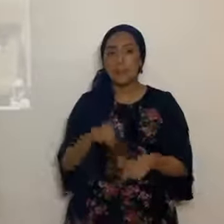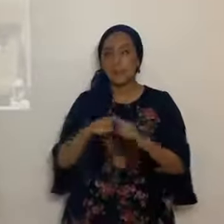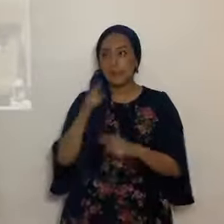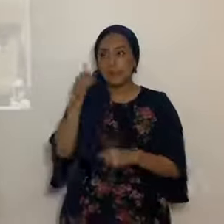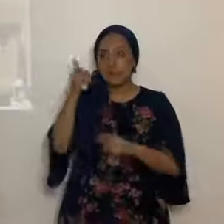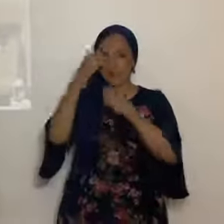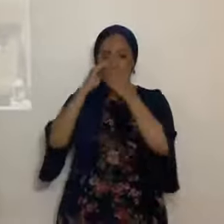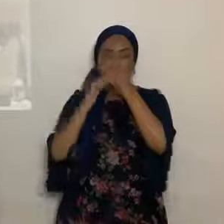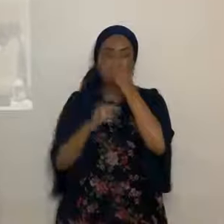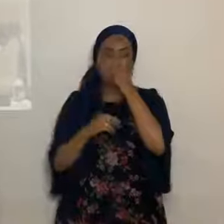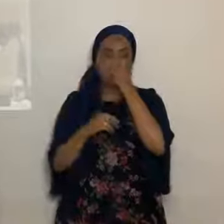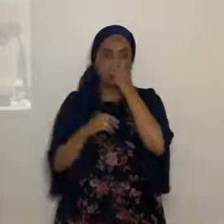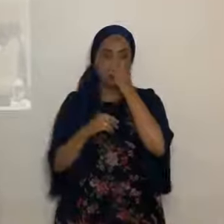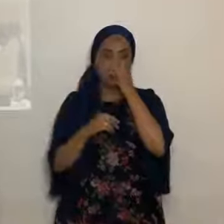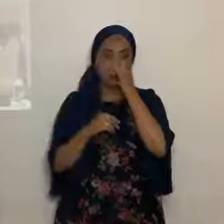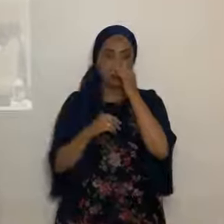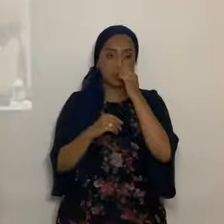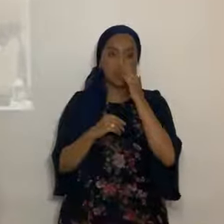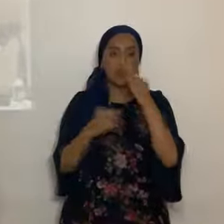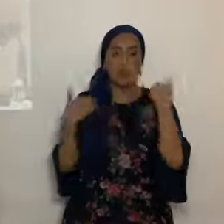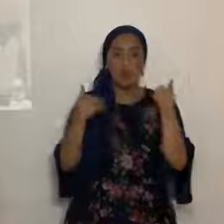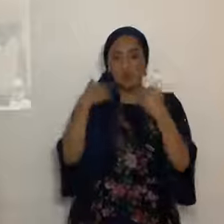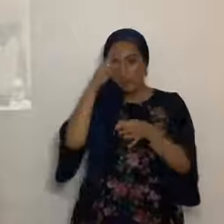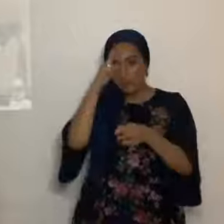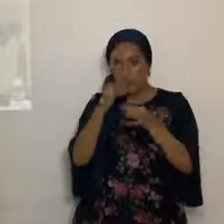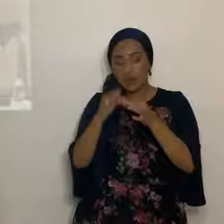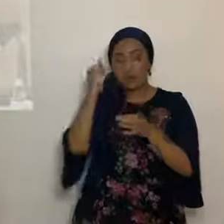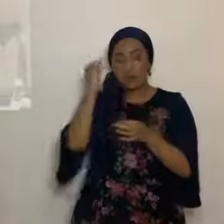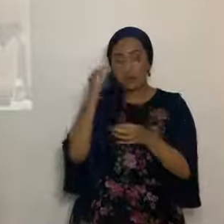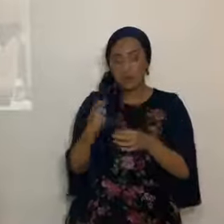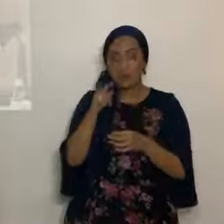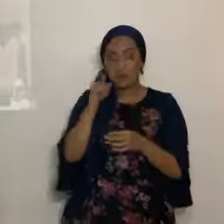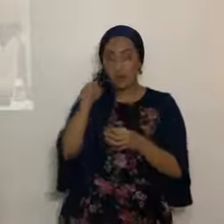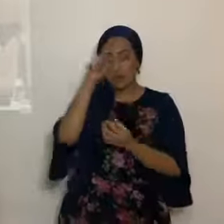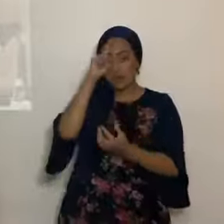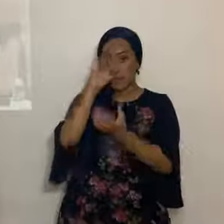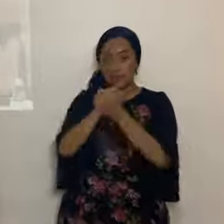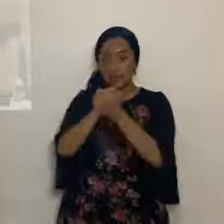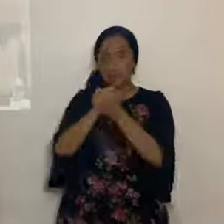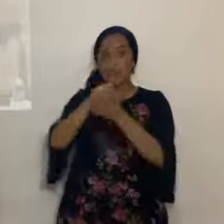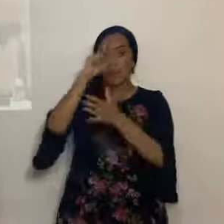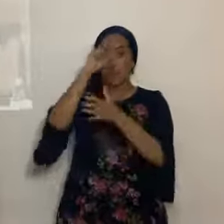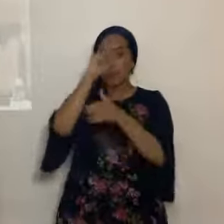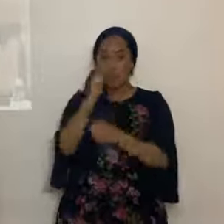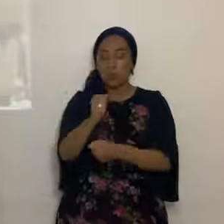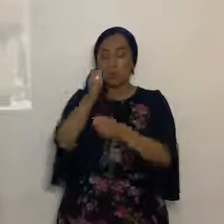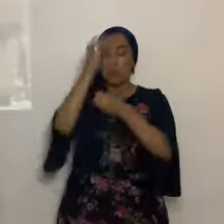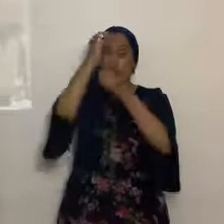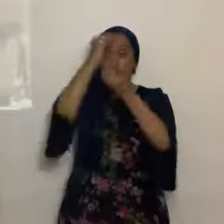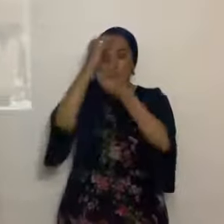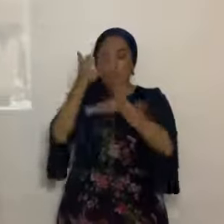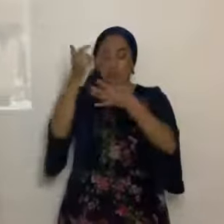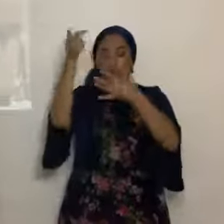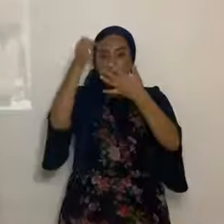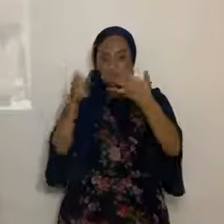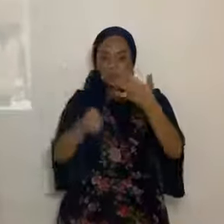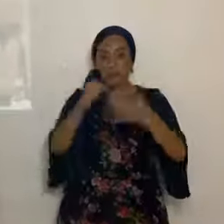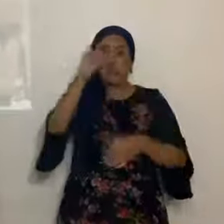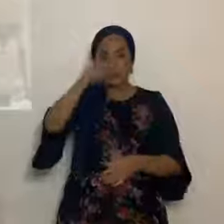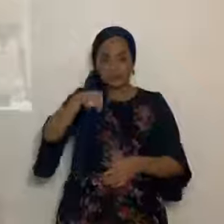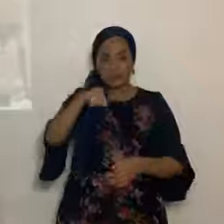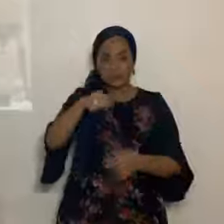Elohim. Entonces, ¿tienes fe en Yahweh? ¿Crees? ¿Confías? ¿Obedeces? Etcétera.